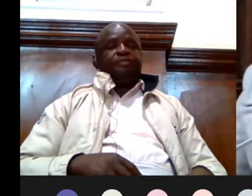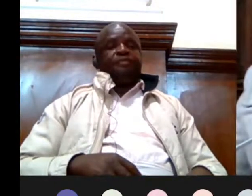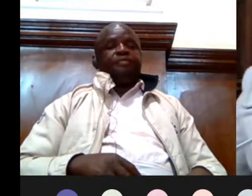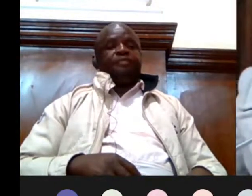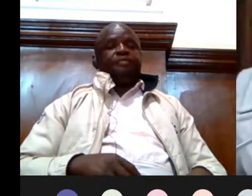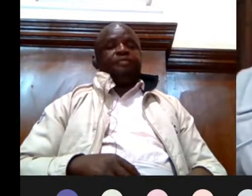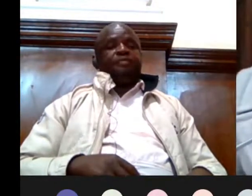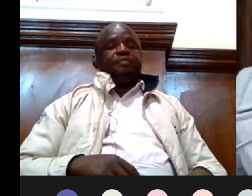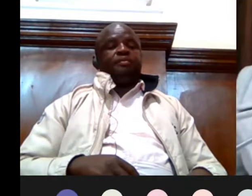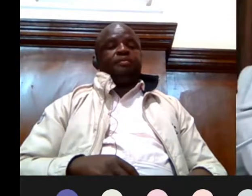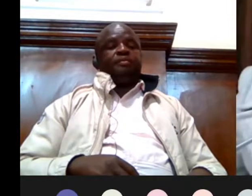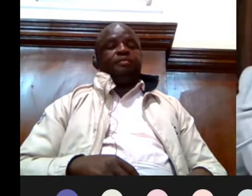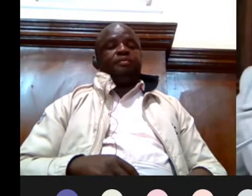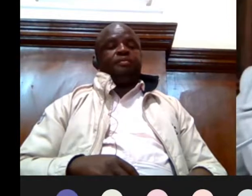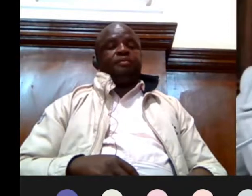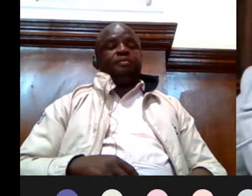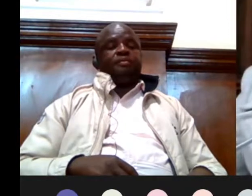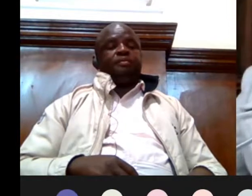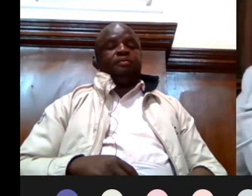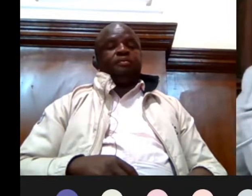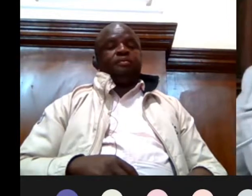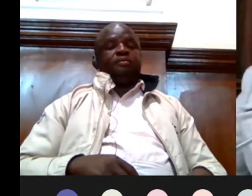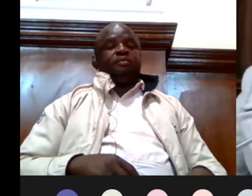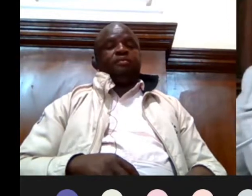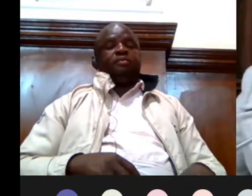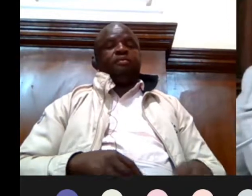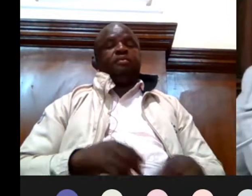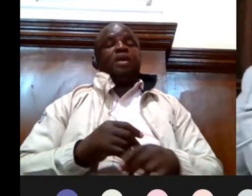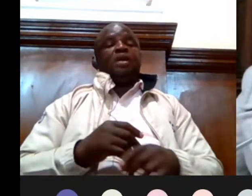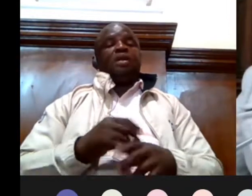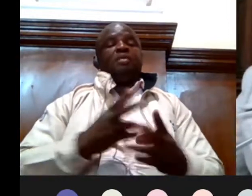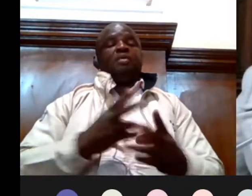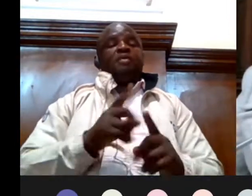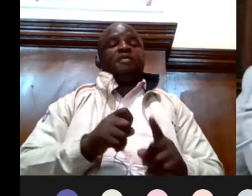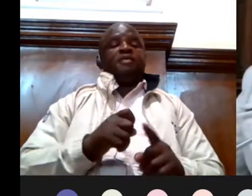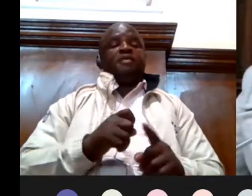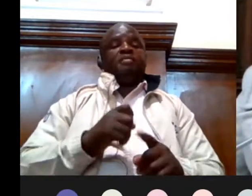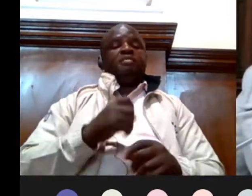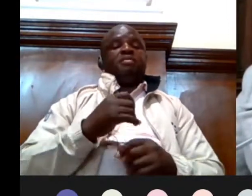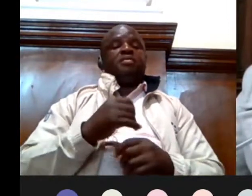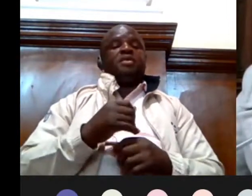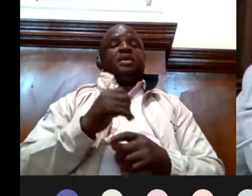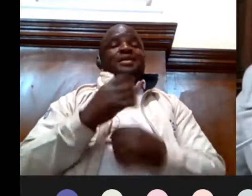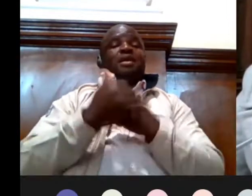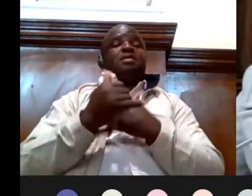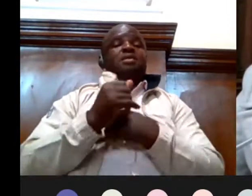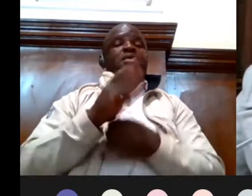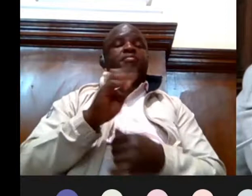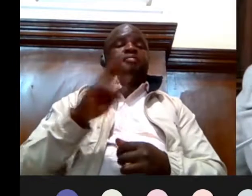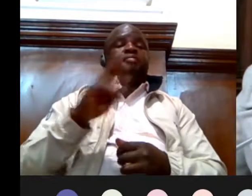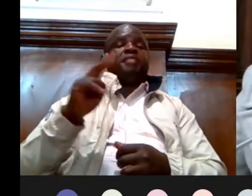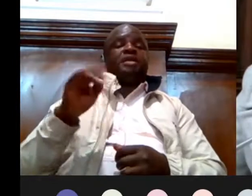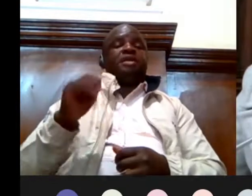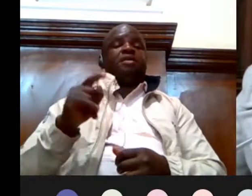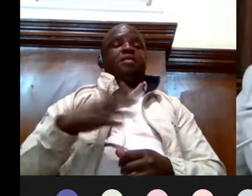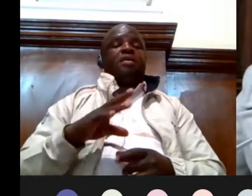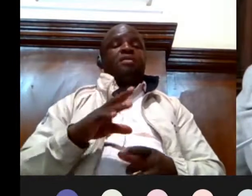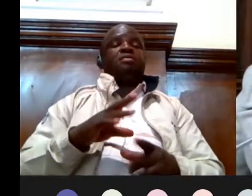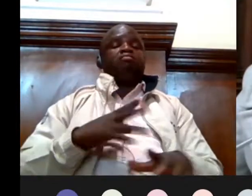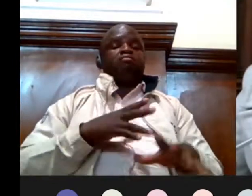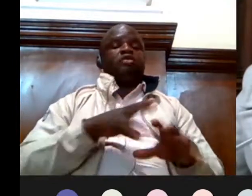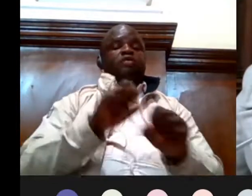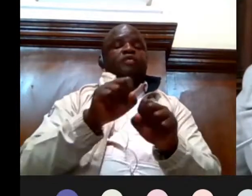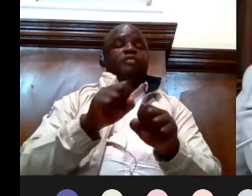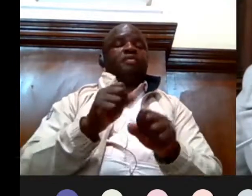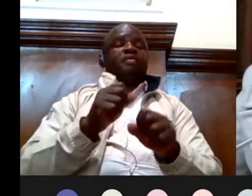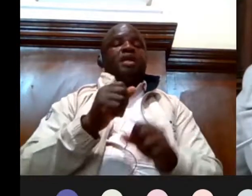Die mans was moeg beklei, die vrou het gesê nee. Want daar was veldslagte waarin hulle, dis so mans en vroue, saamgeveg het. En